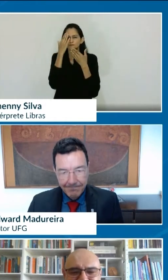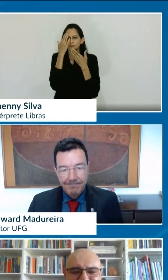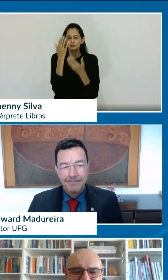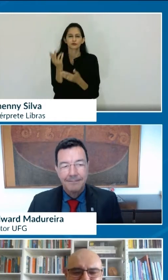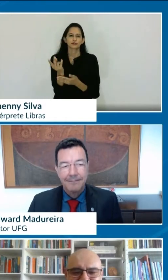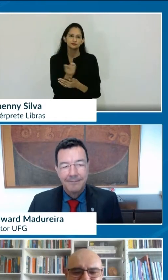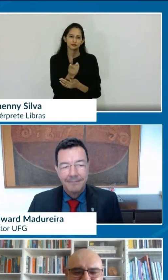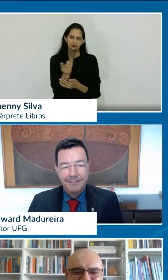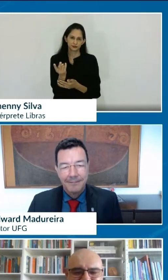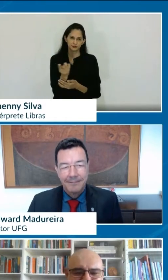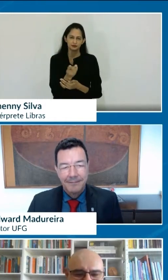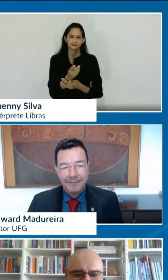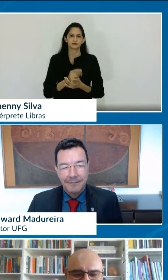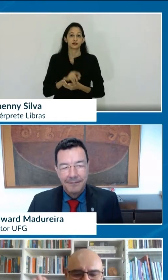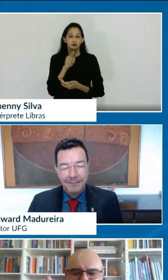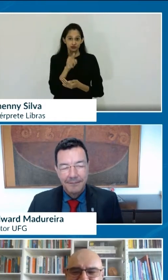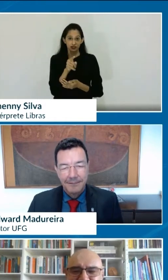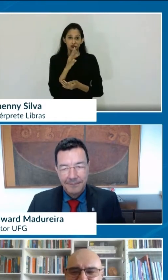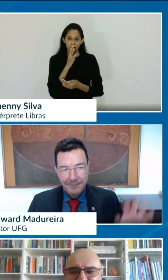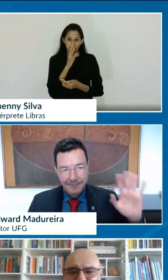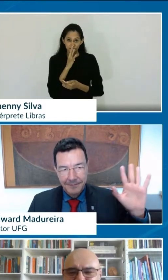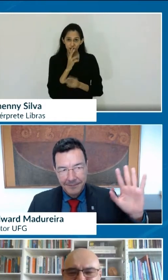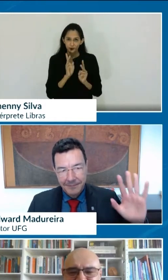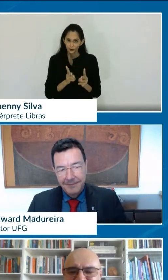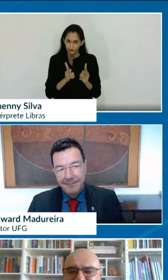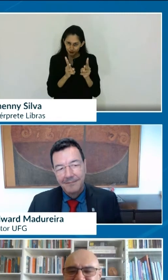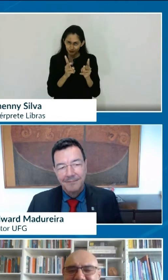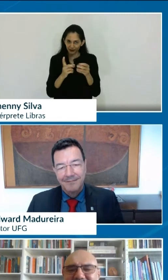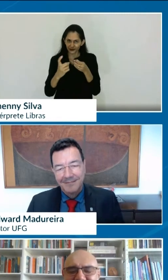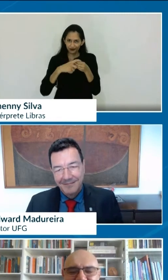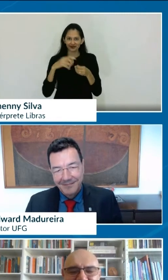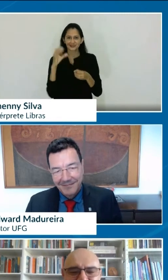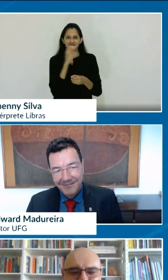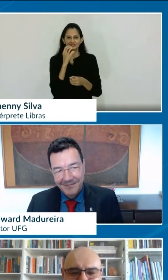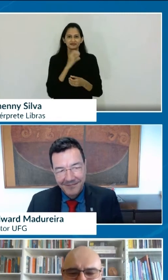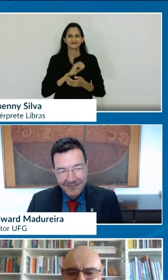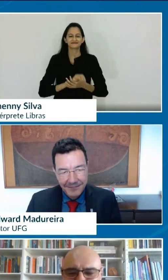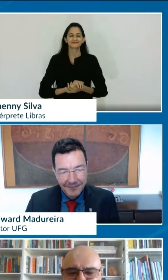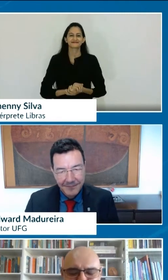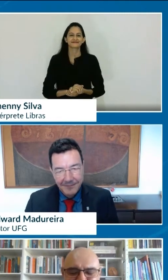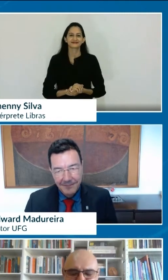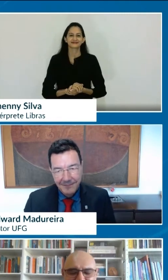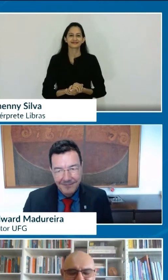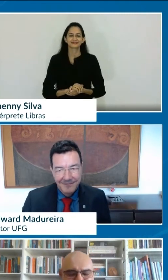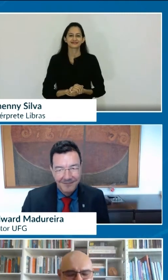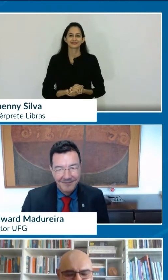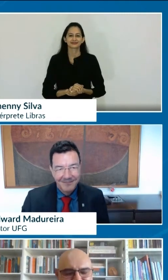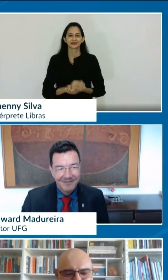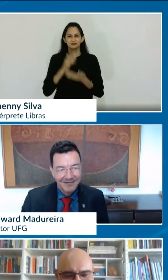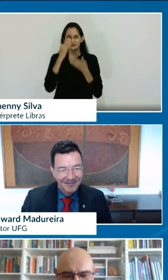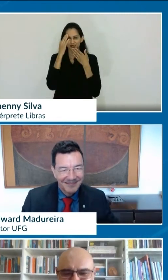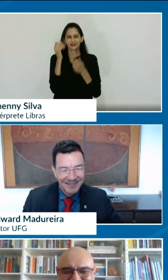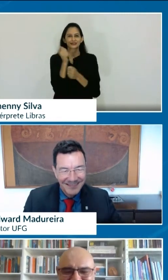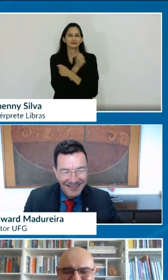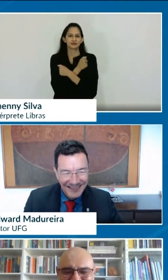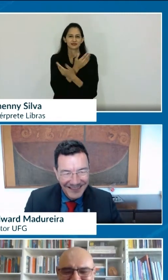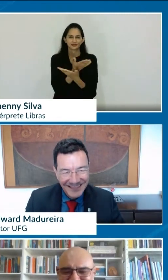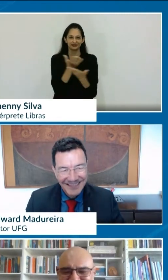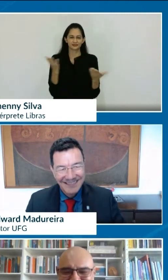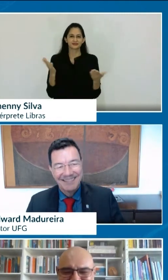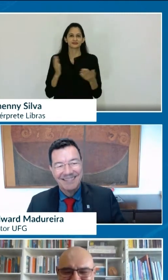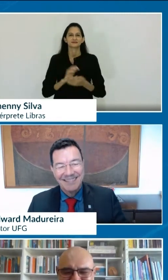obrigada. Você que está aí nos acompanhando, não sai daí, que a gente já volta. Obrigado, viu? Um abraço para todos.